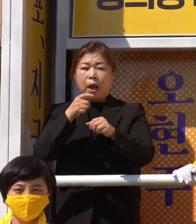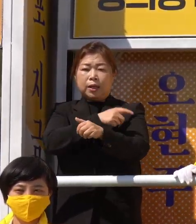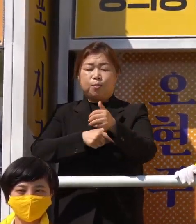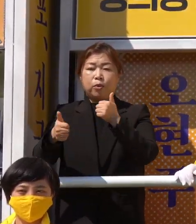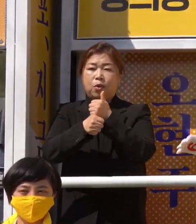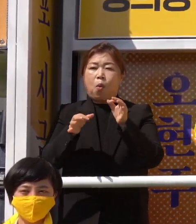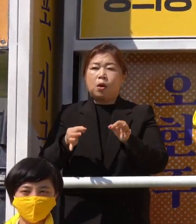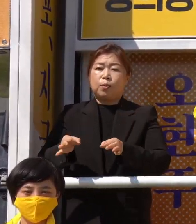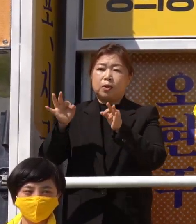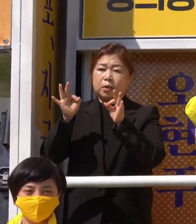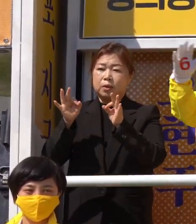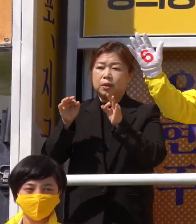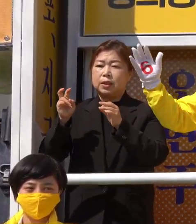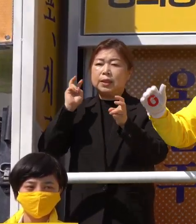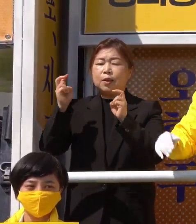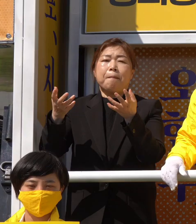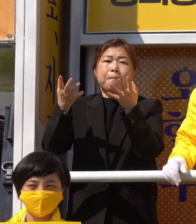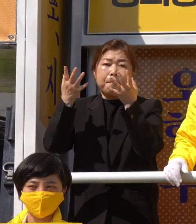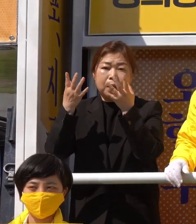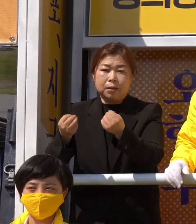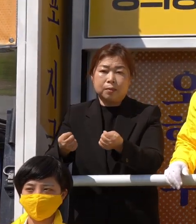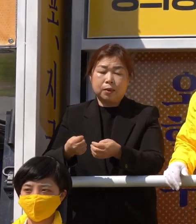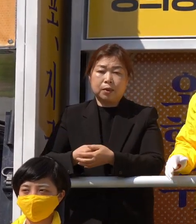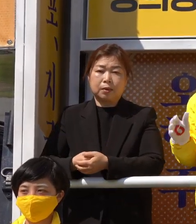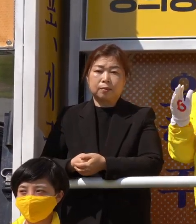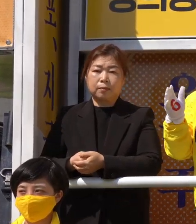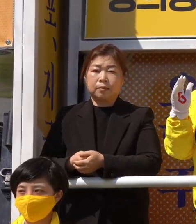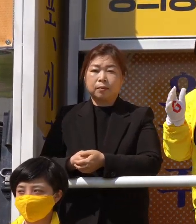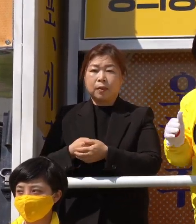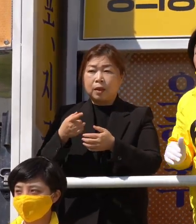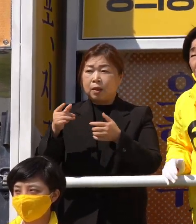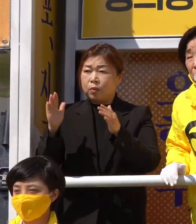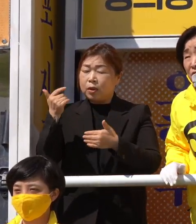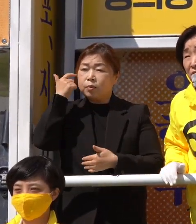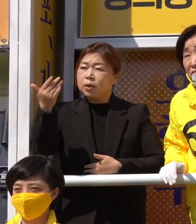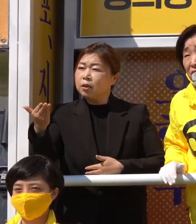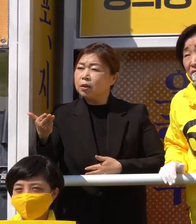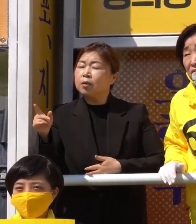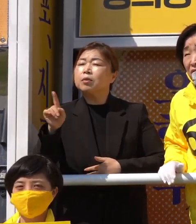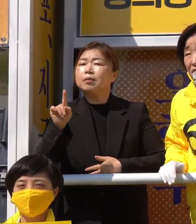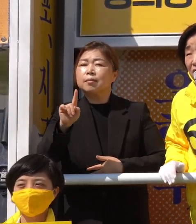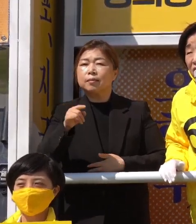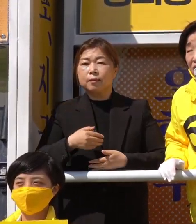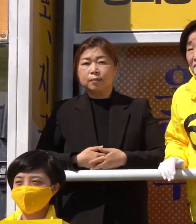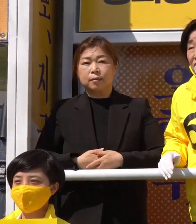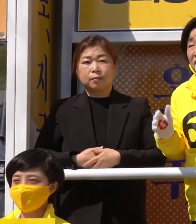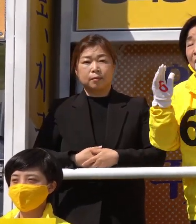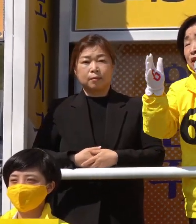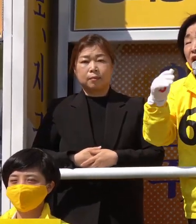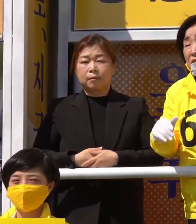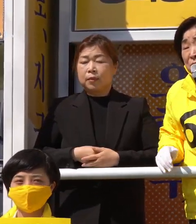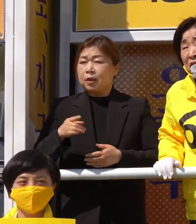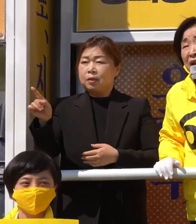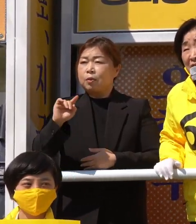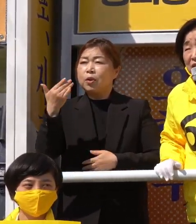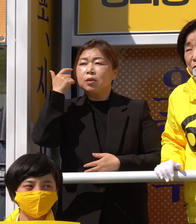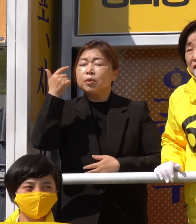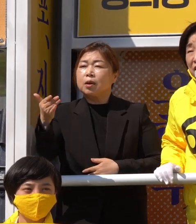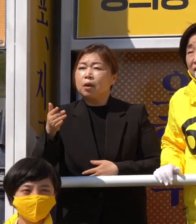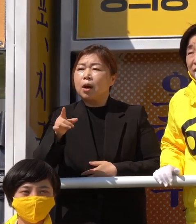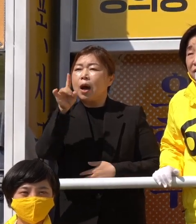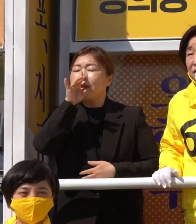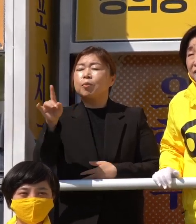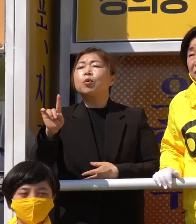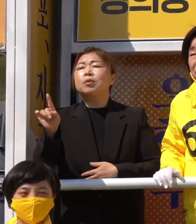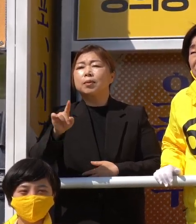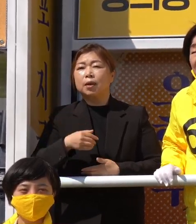올리고 이런 기업들이 수다했습니다. 그렇게 해서 되겠습니까, 여러분? 그렇게 하면 되겠습니까, 안